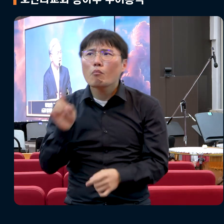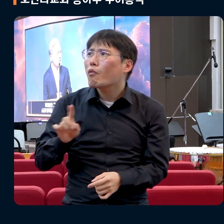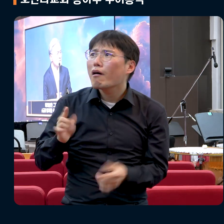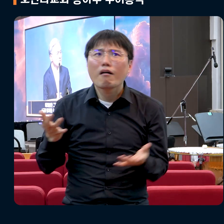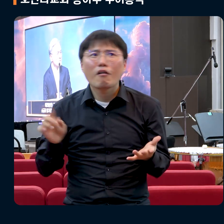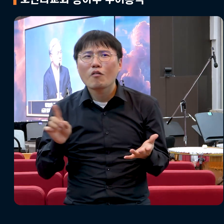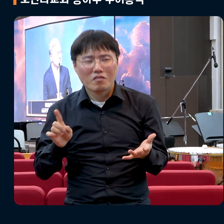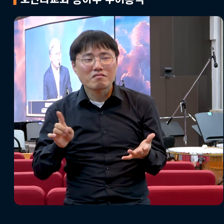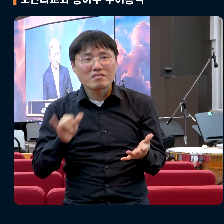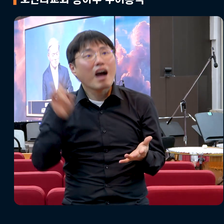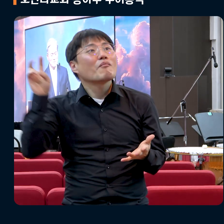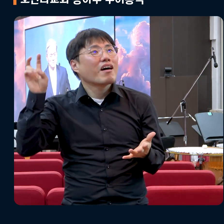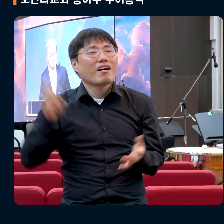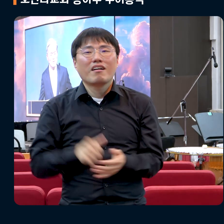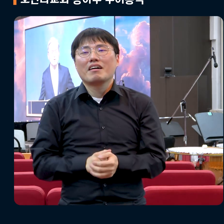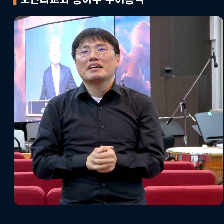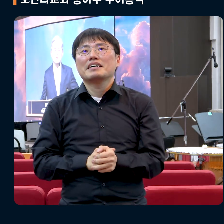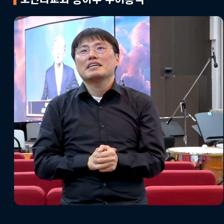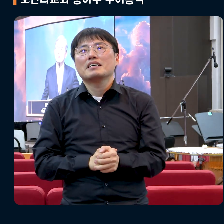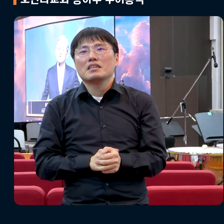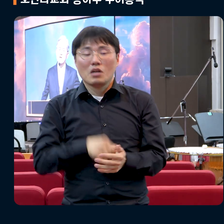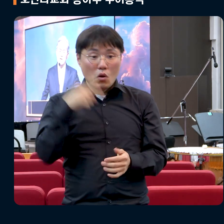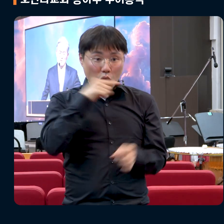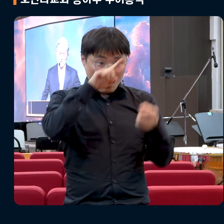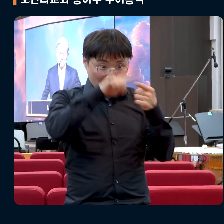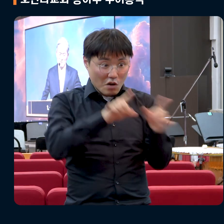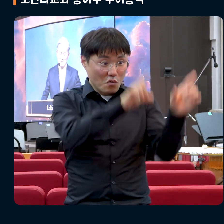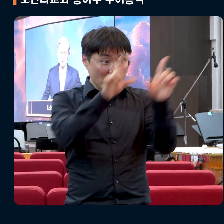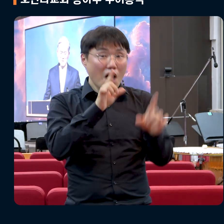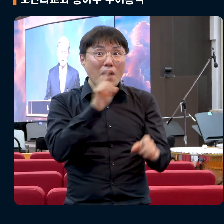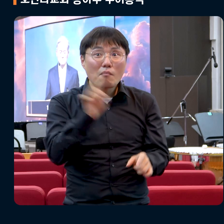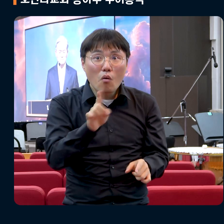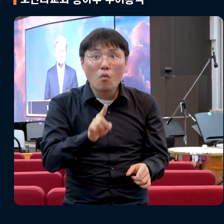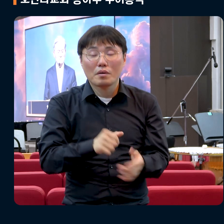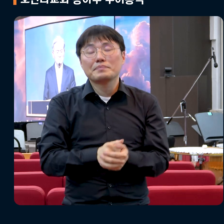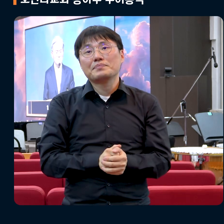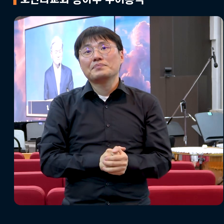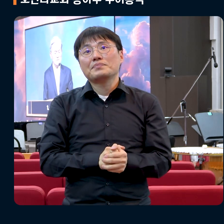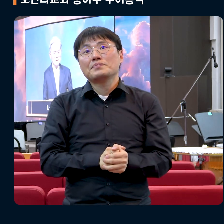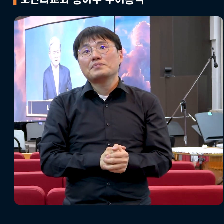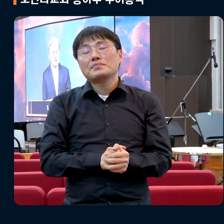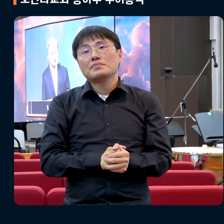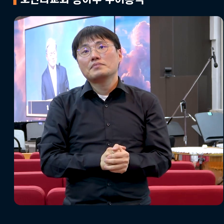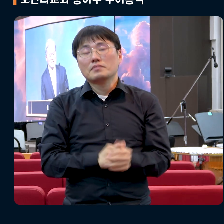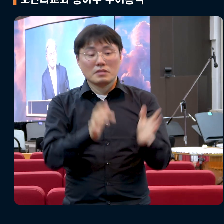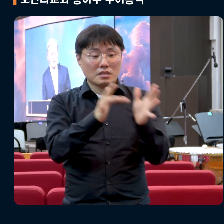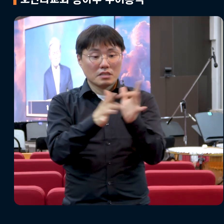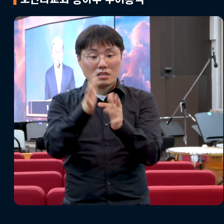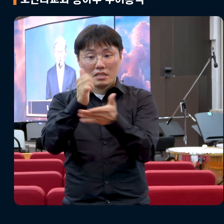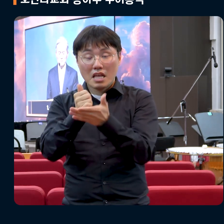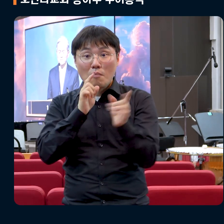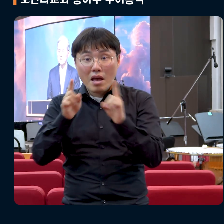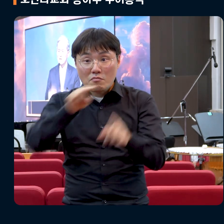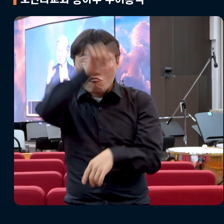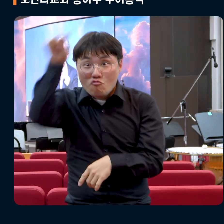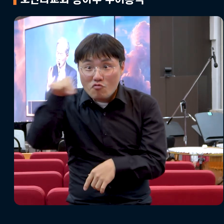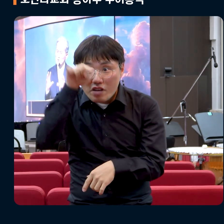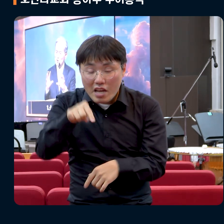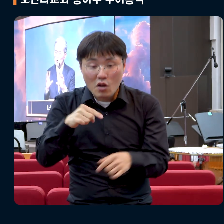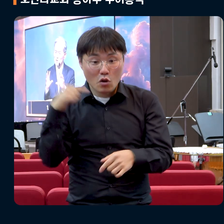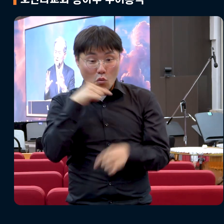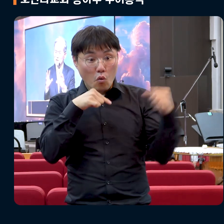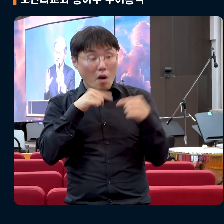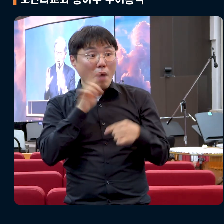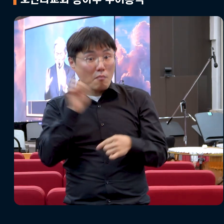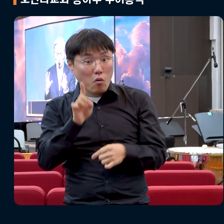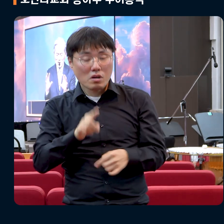산다는 게 무엇일까? 여러분, 소금으로 산다는 것은 이런 것입니다. 예수님의 이 말씀에서